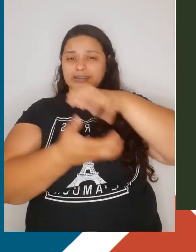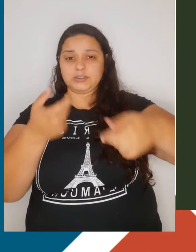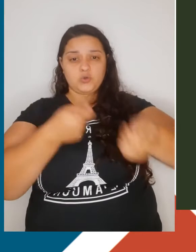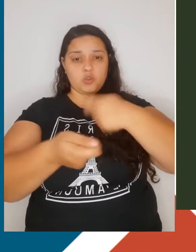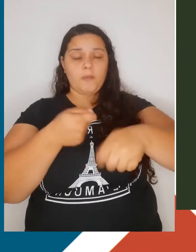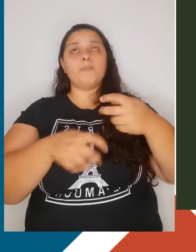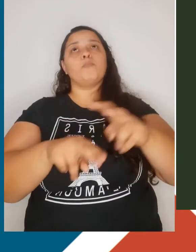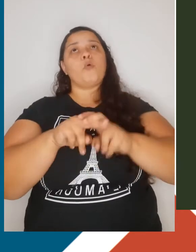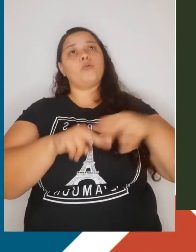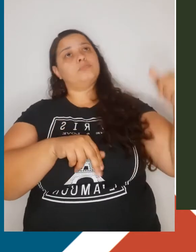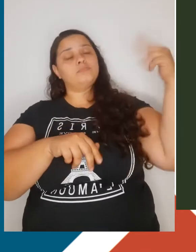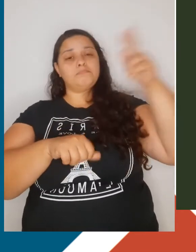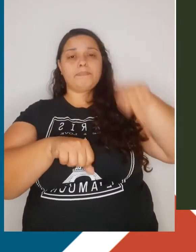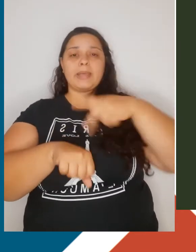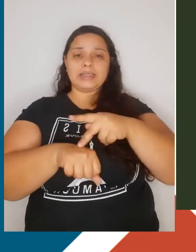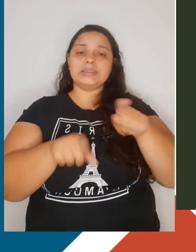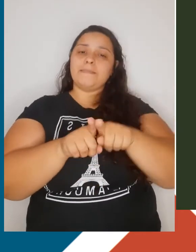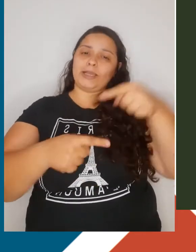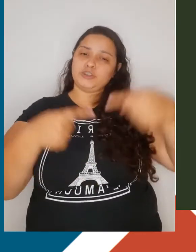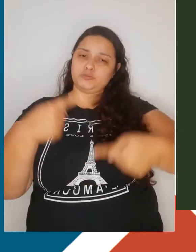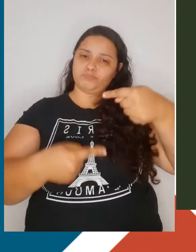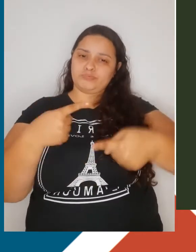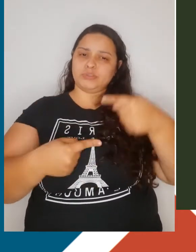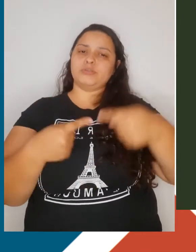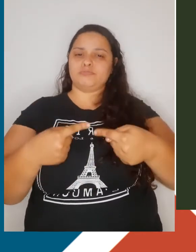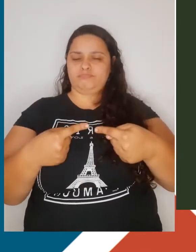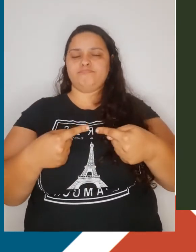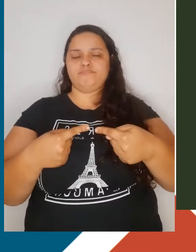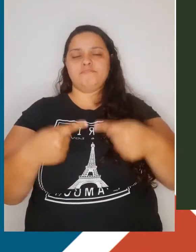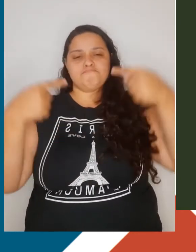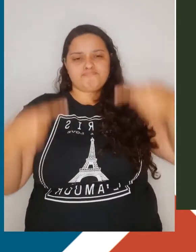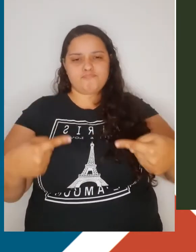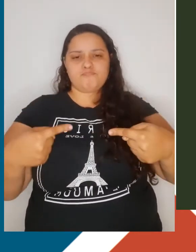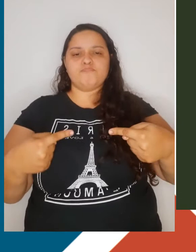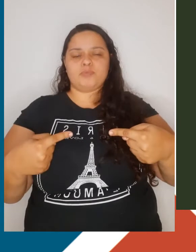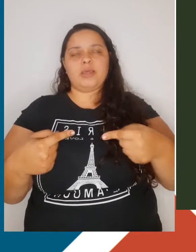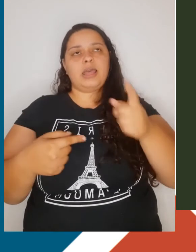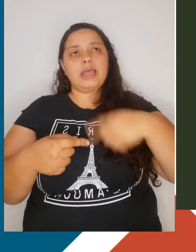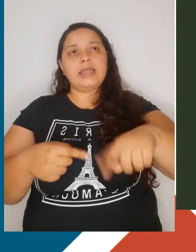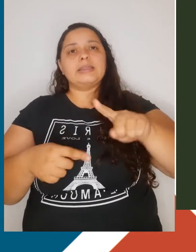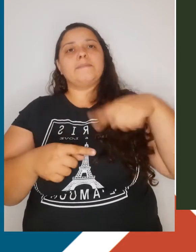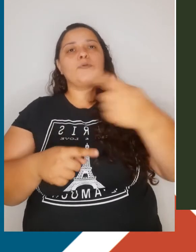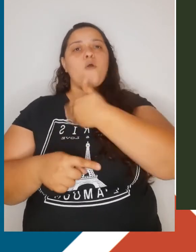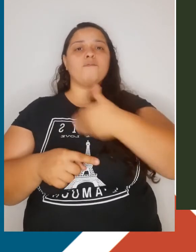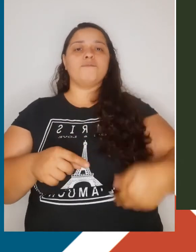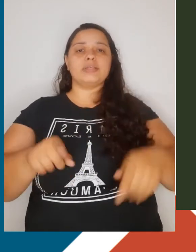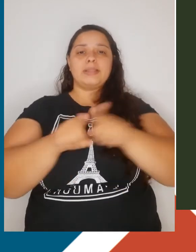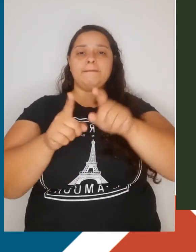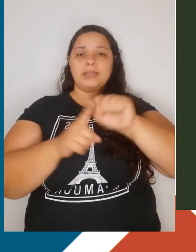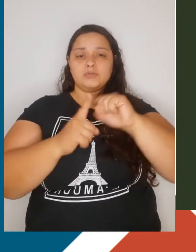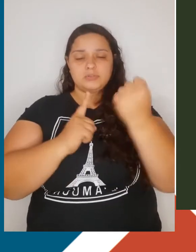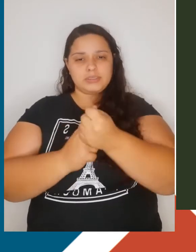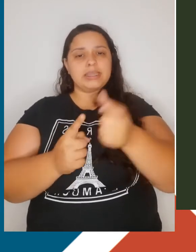crise econômica, graças ao boicote internacional, e por disputas políticas sobre o projeto de governo e sociedade que entraria em